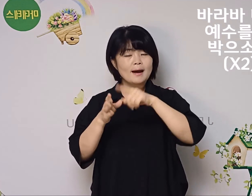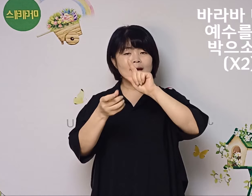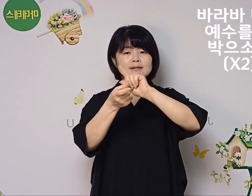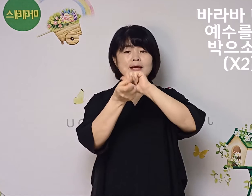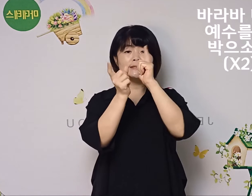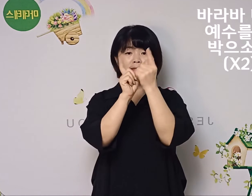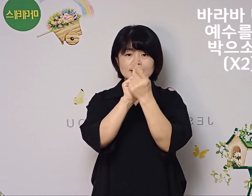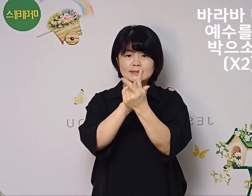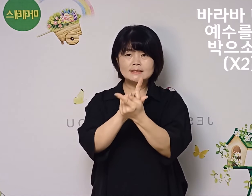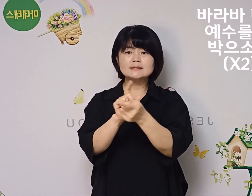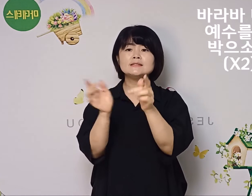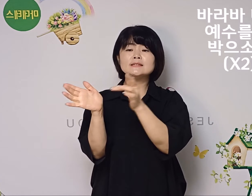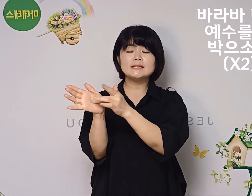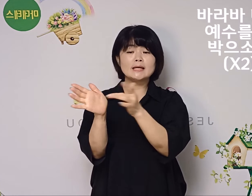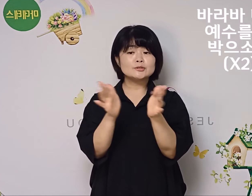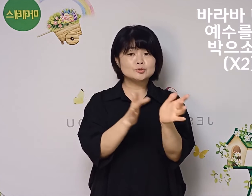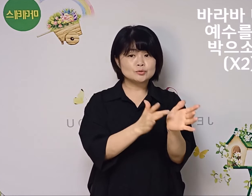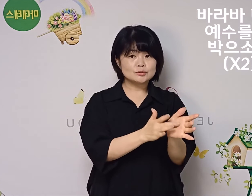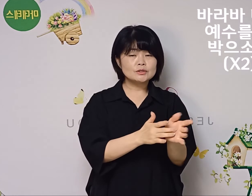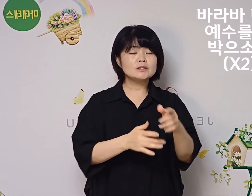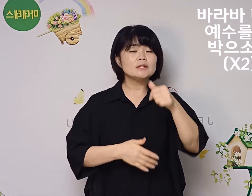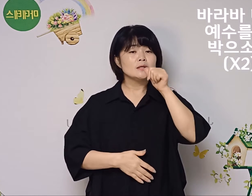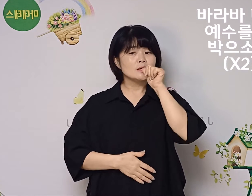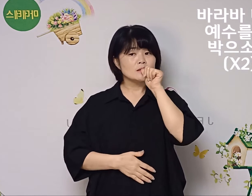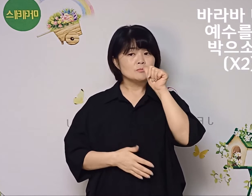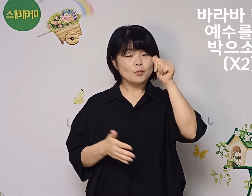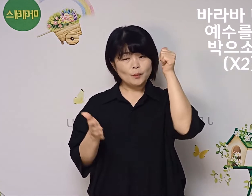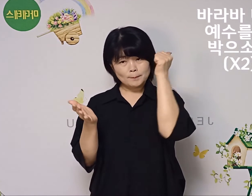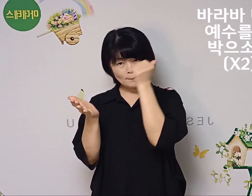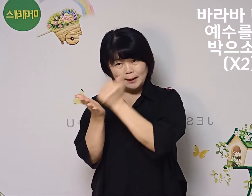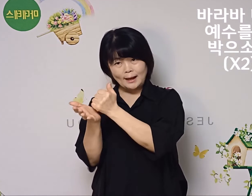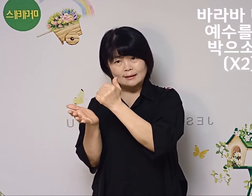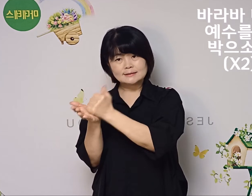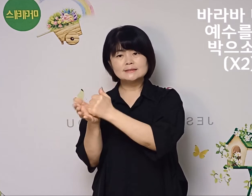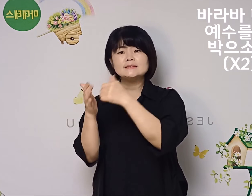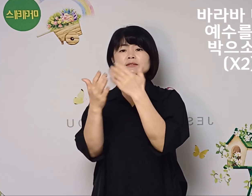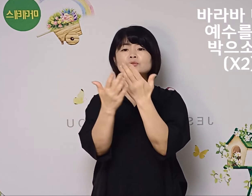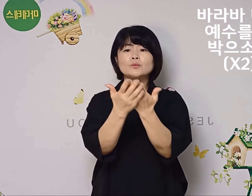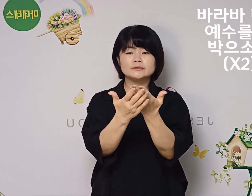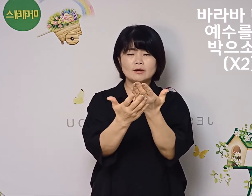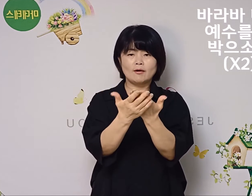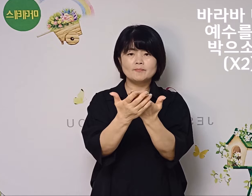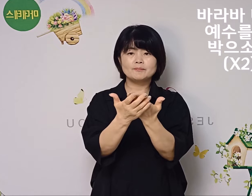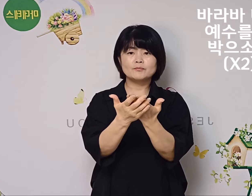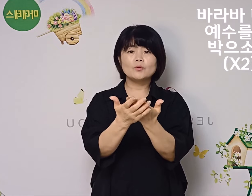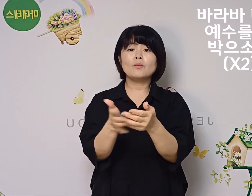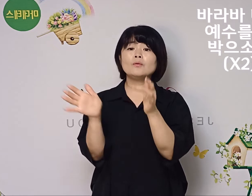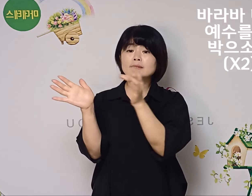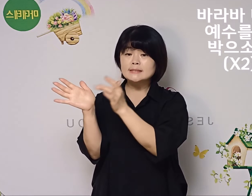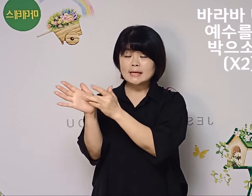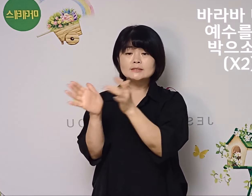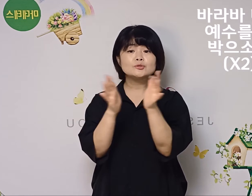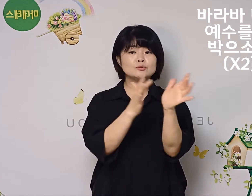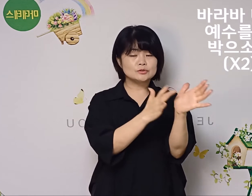바라바 대신 예수를 무, 박으, 소서. 또